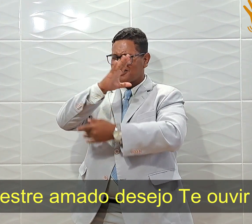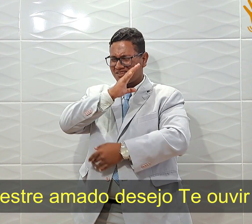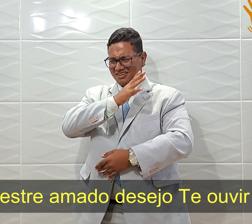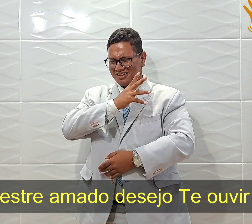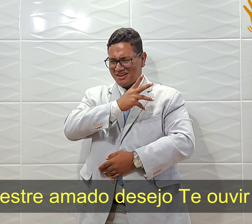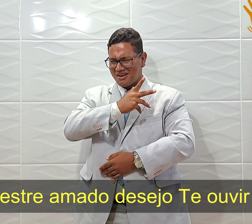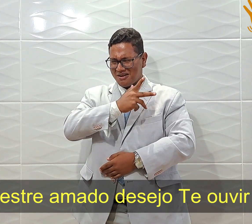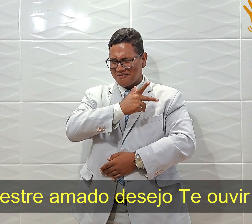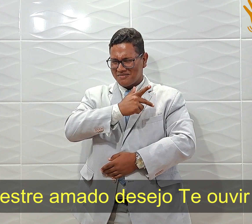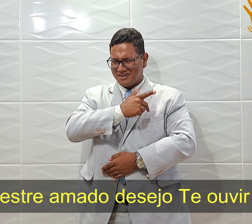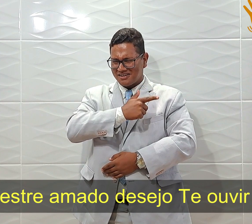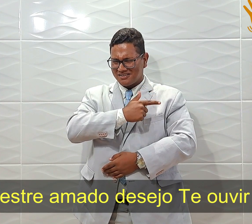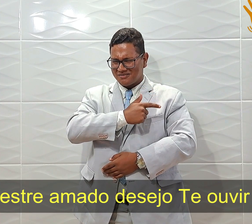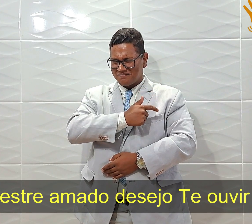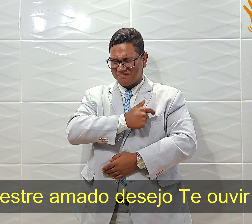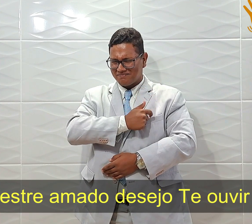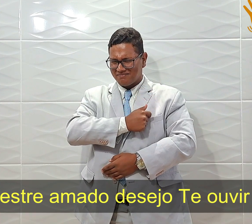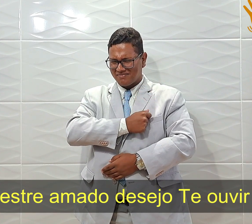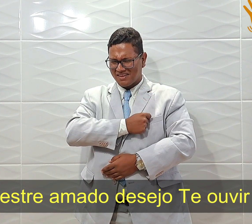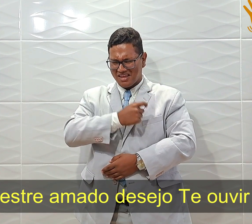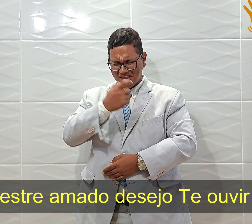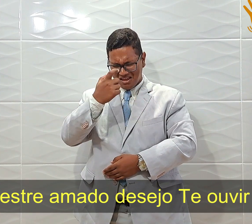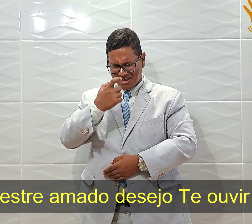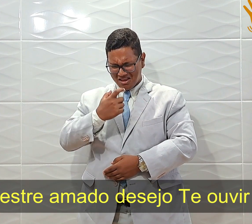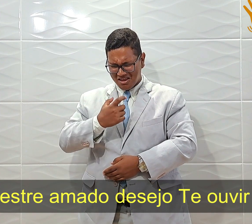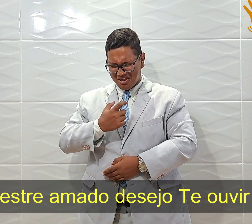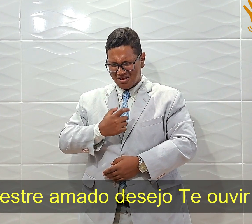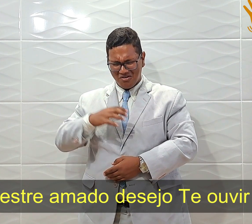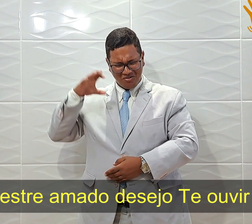desejo te ouvir.